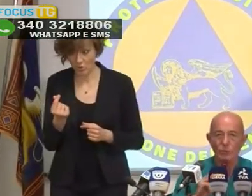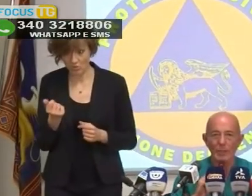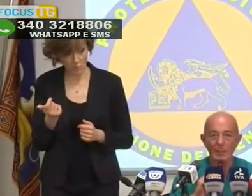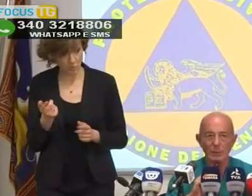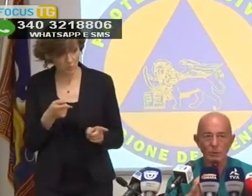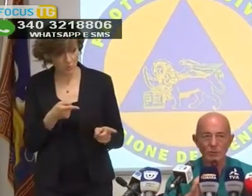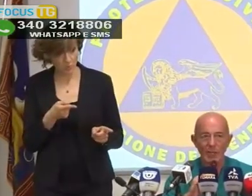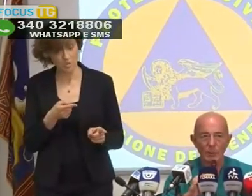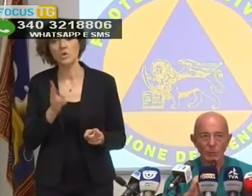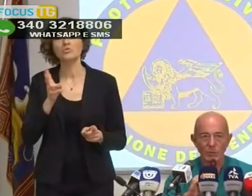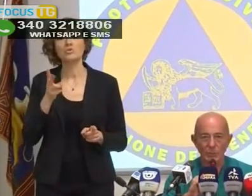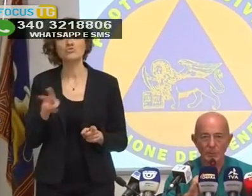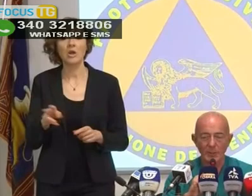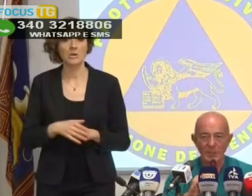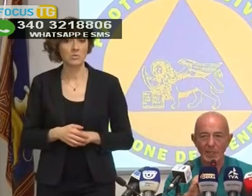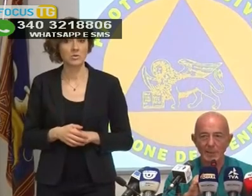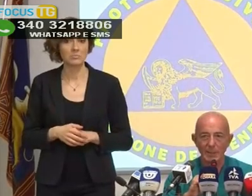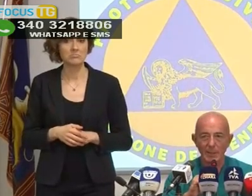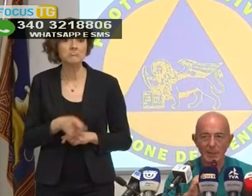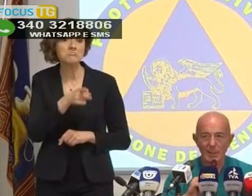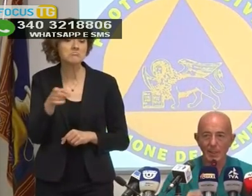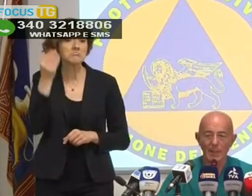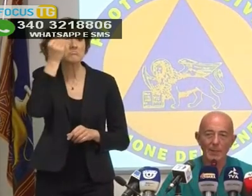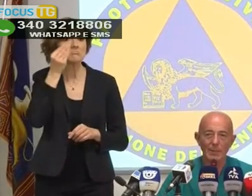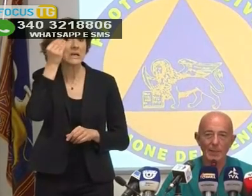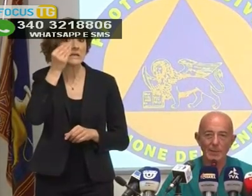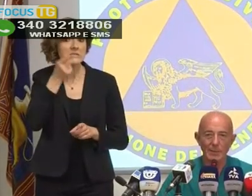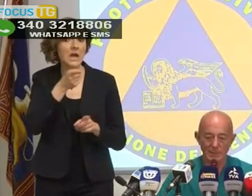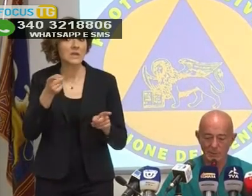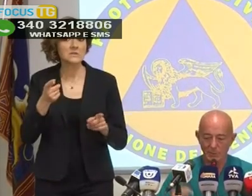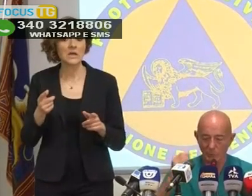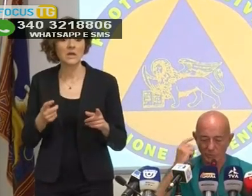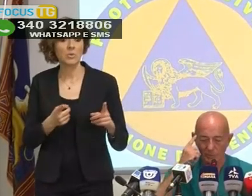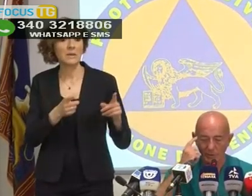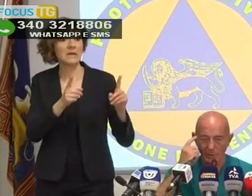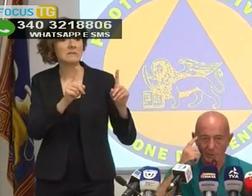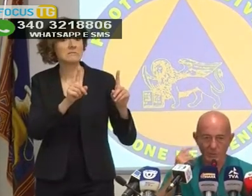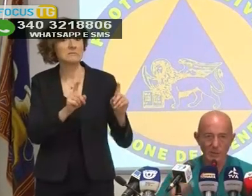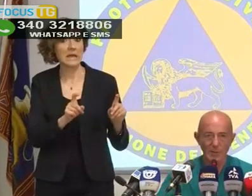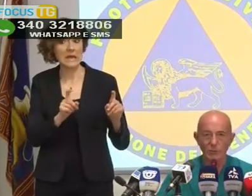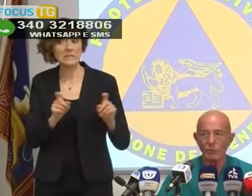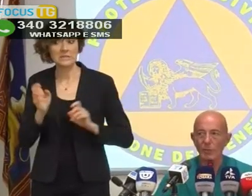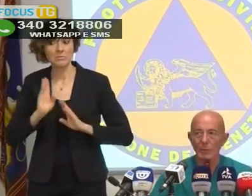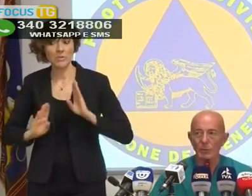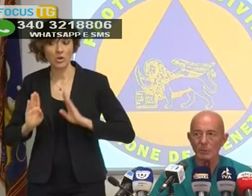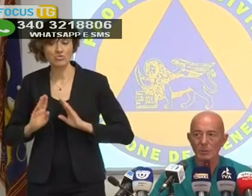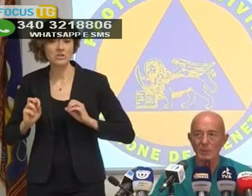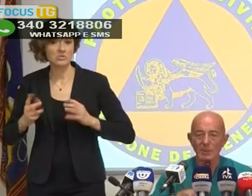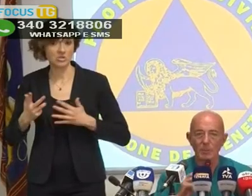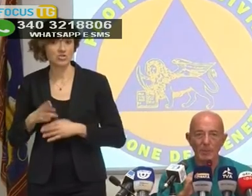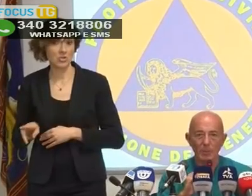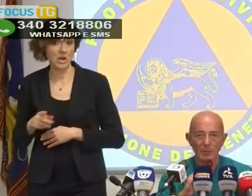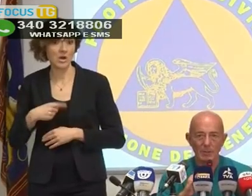Sì, il costo è di 12 euro, se voi pensate che il test in biologia molecolare costa 18 euro,